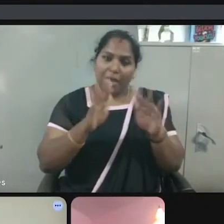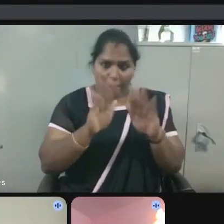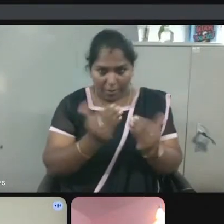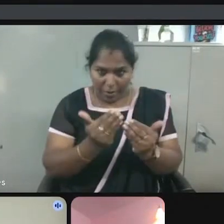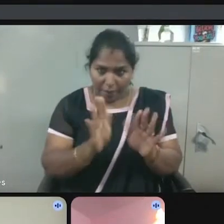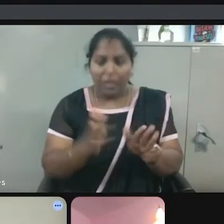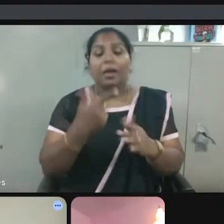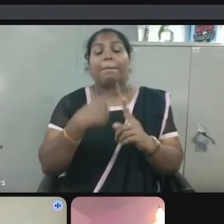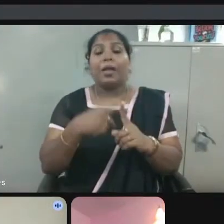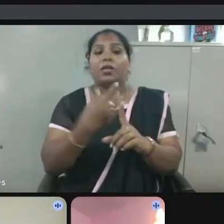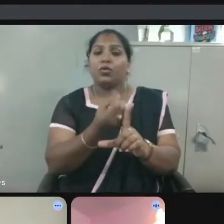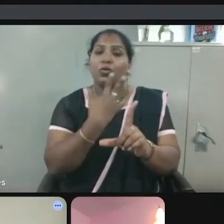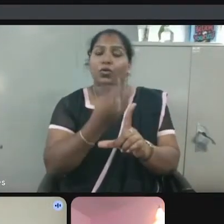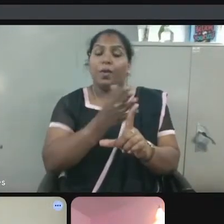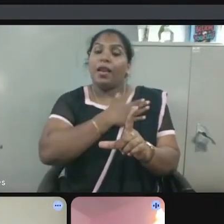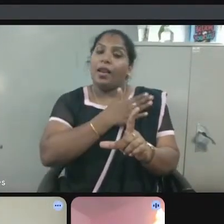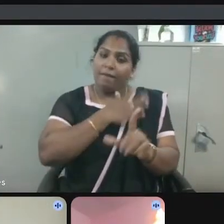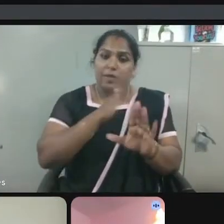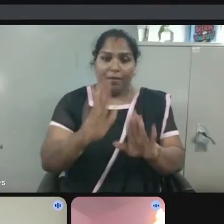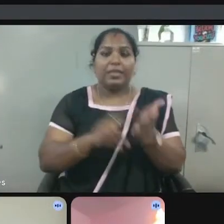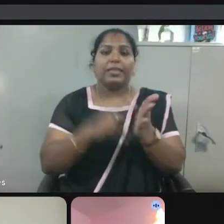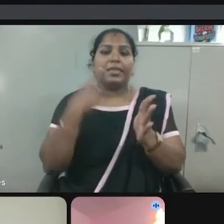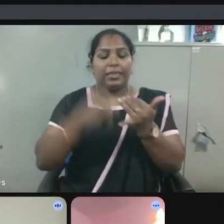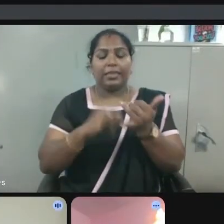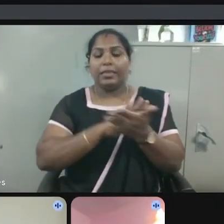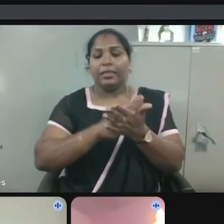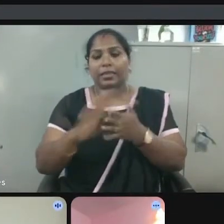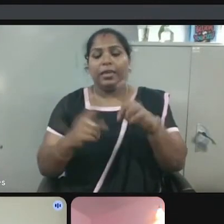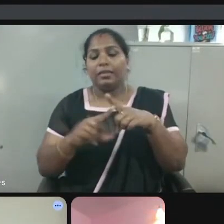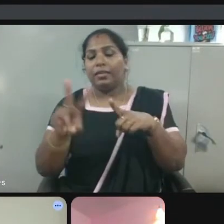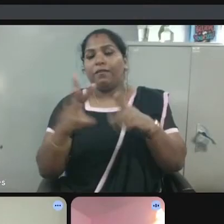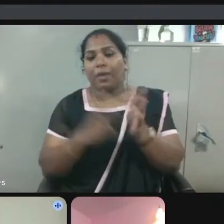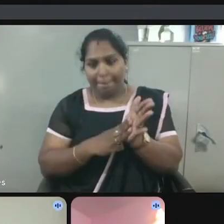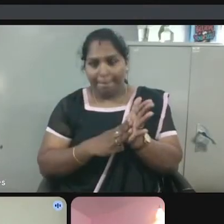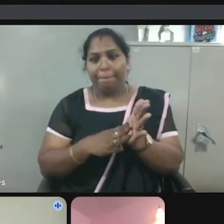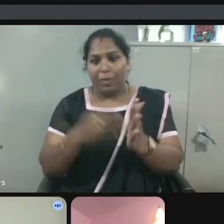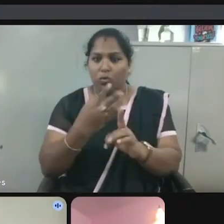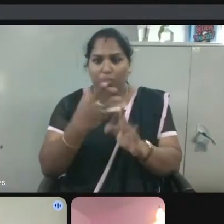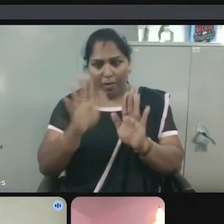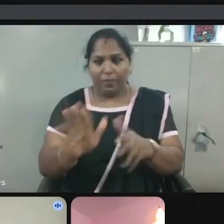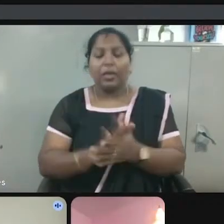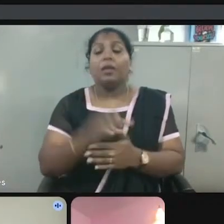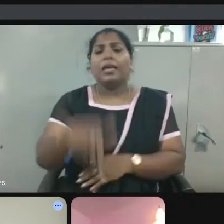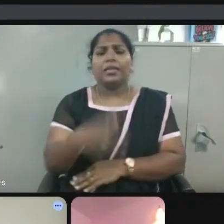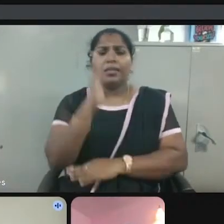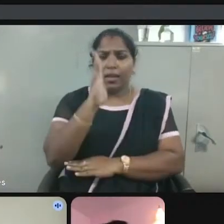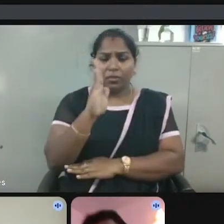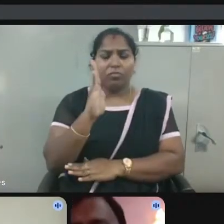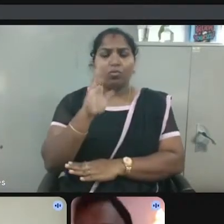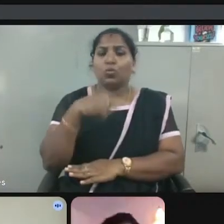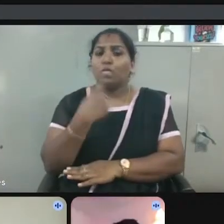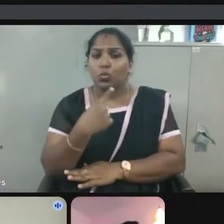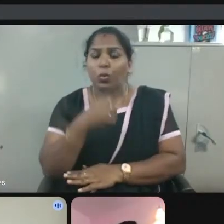ലൈവ് സ്ട്രീമിംഗിലൂടെയും കാണാവുന്നതാണ്. മസ്കുലർ ഡിസ്ട്രോഫി എന്ന വിഷയത്തിൽ ഇന്നത്തെ സെഷൻ കൈകാര്യം ചെയ്യുന്നത്